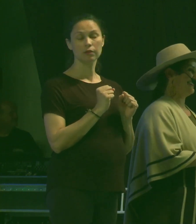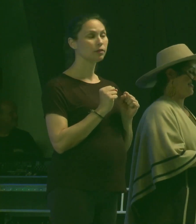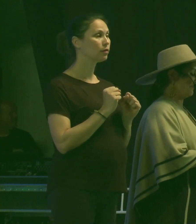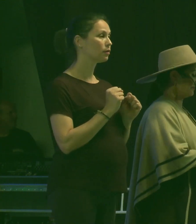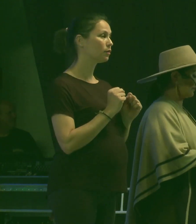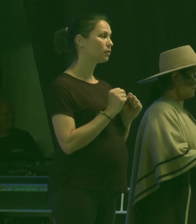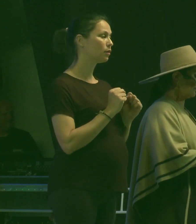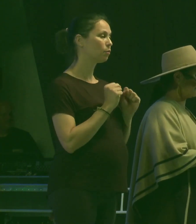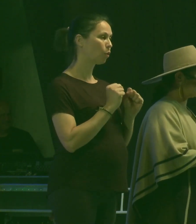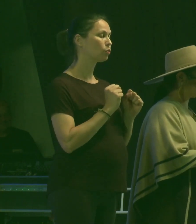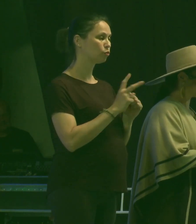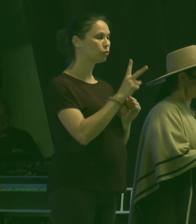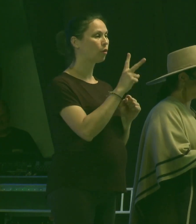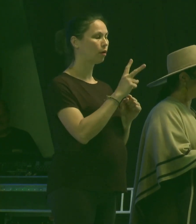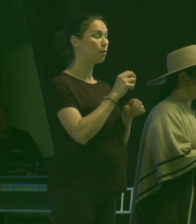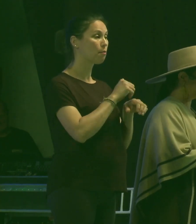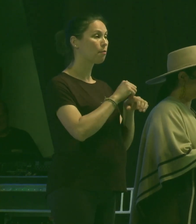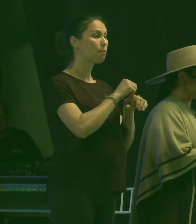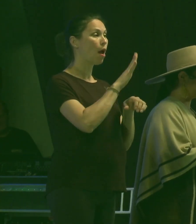Ortiz. Então, vamos lá.